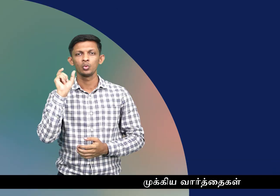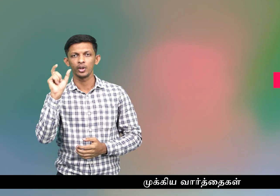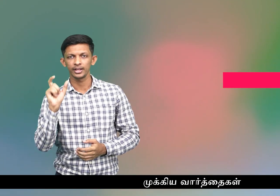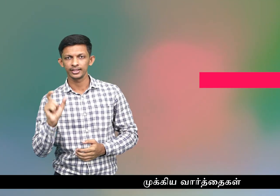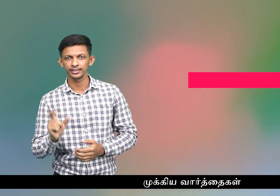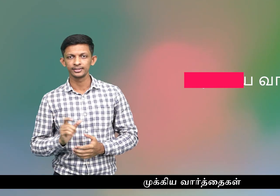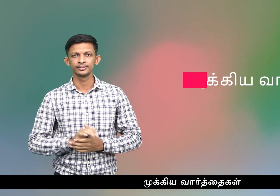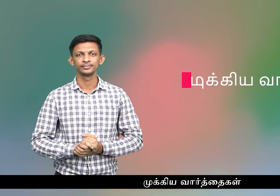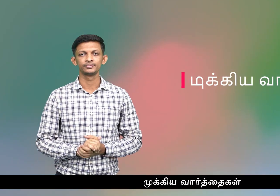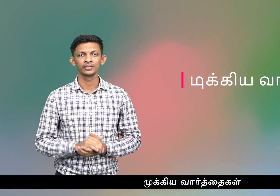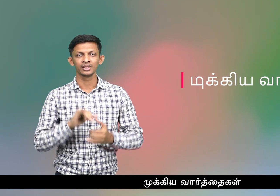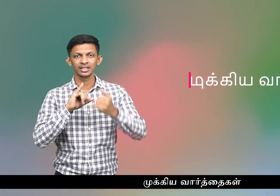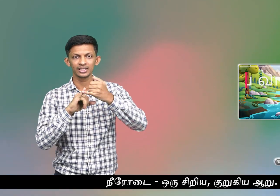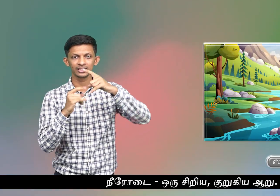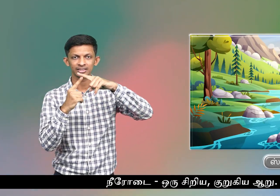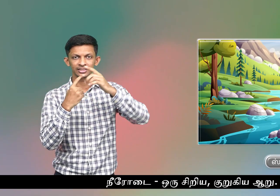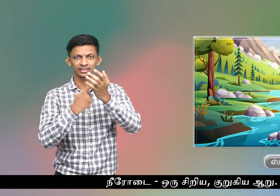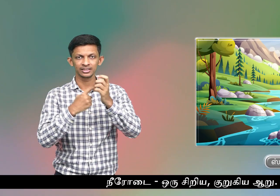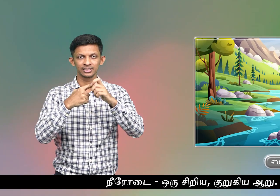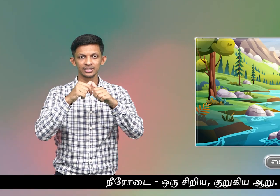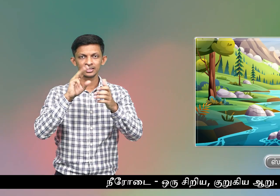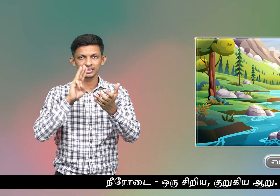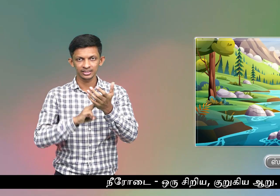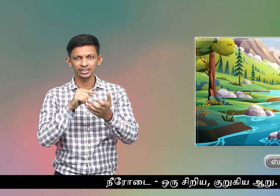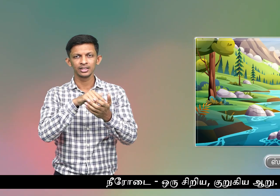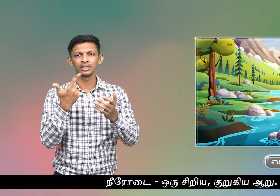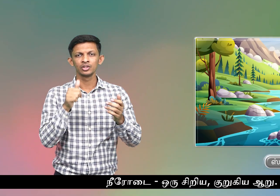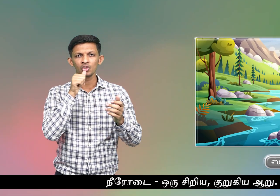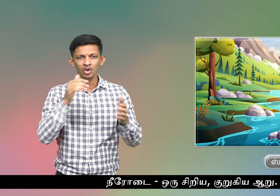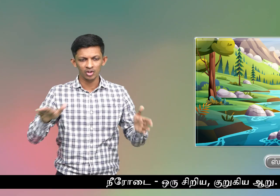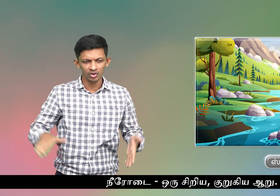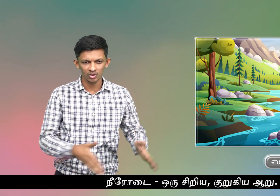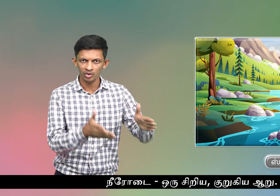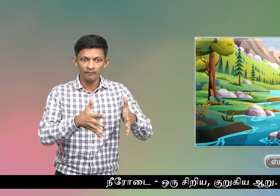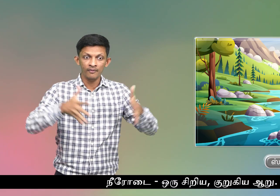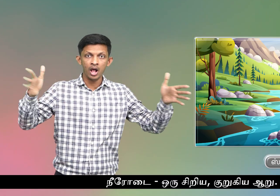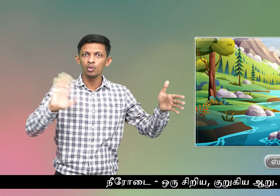முக்கிய வார்த்தைகள்: நீரோடை, ஒரு சிறிய குறுகிய ஆறு.